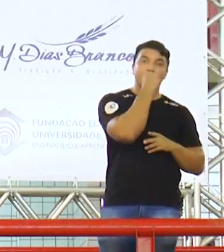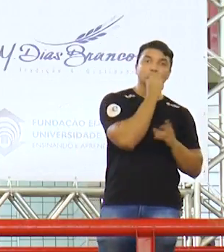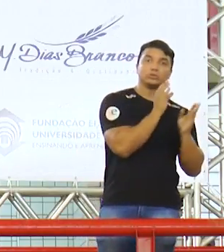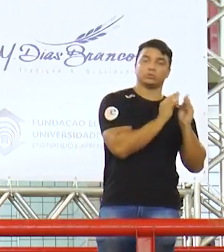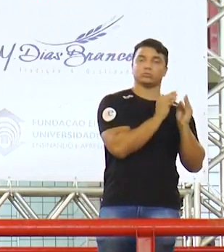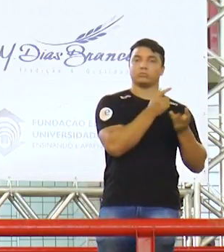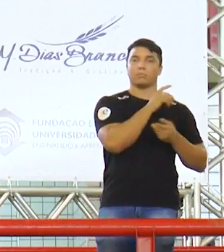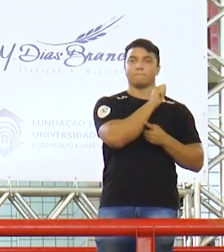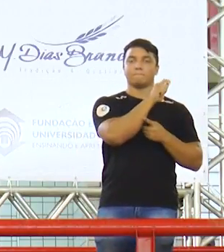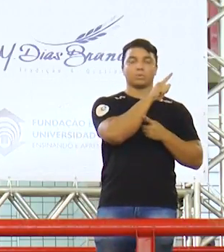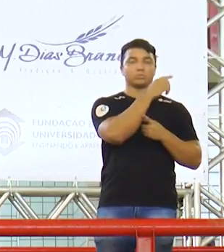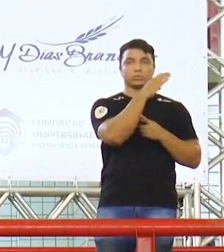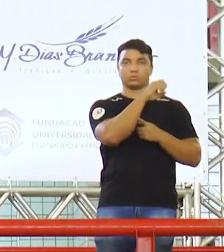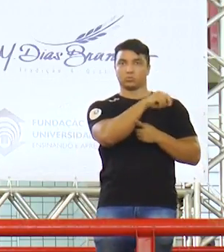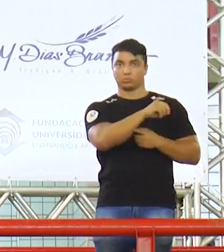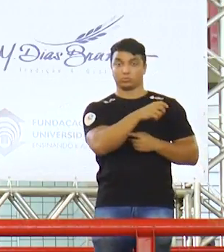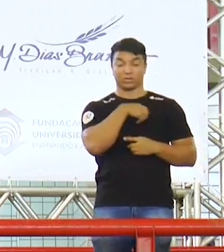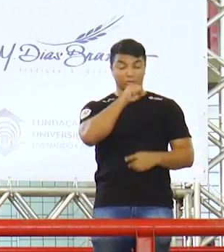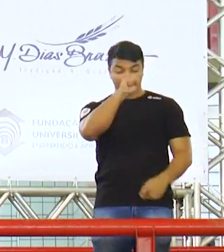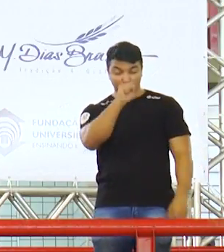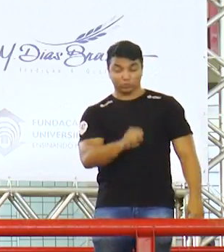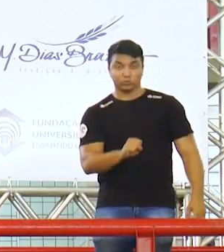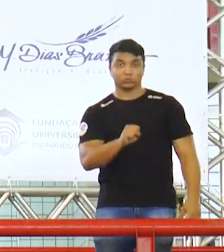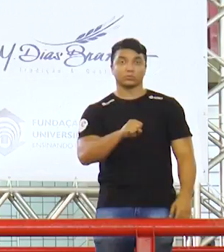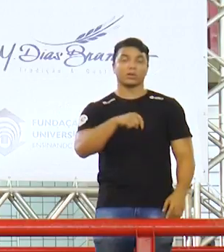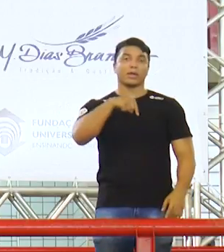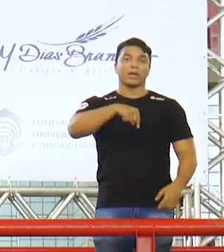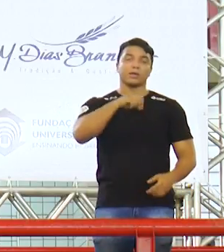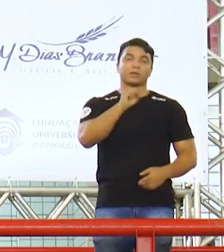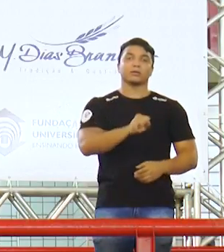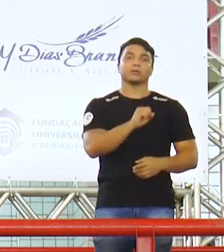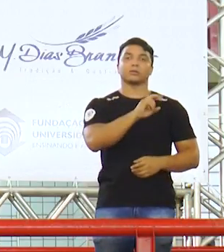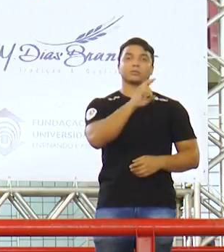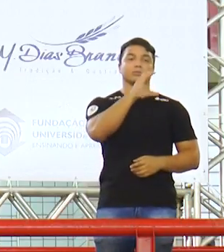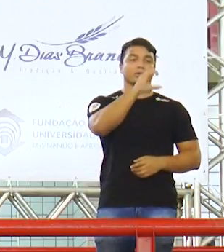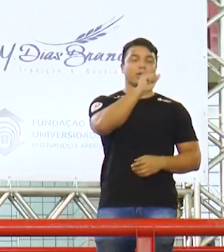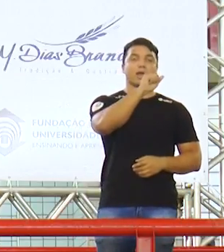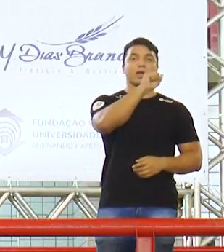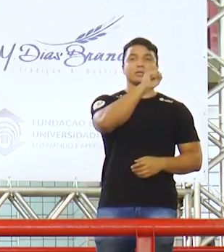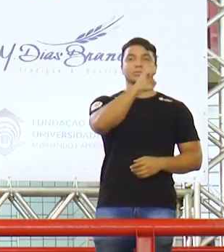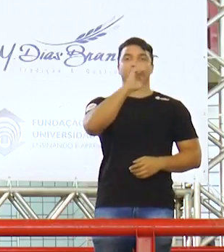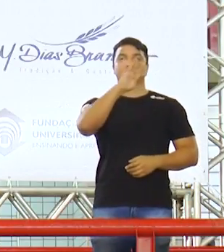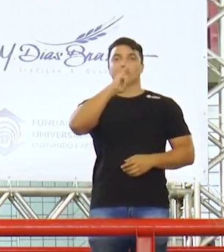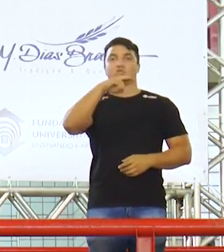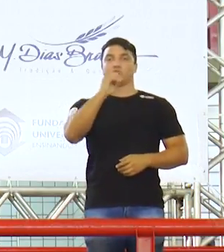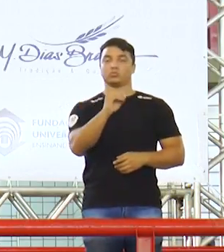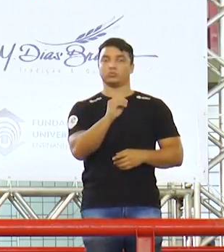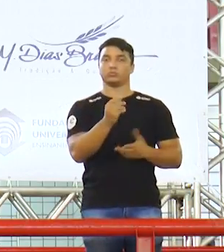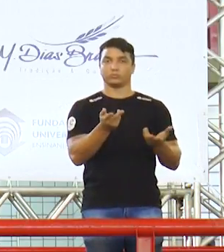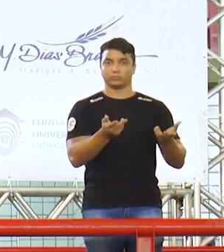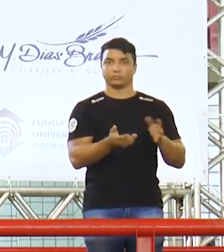francês. Lá no sul, no Rio Grande do Sul, chamam de cacetinho.